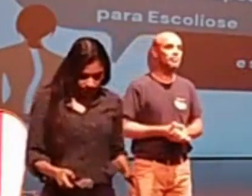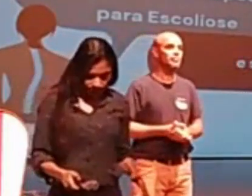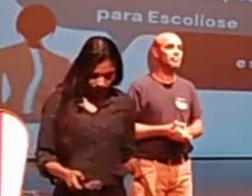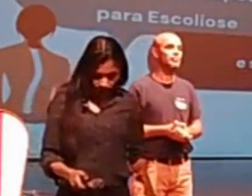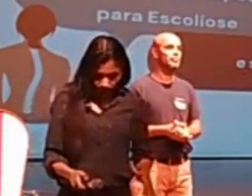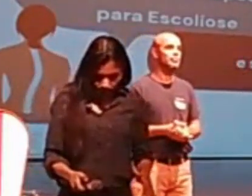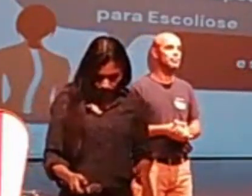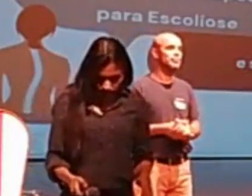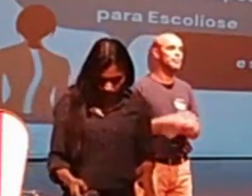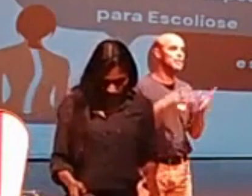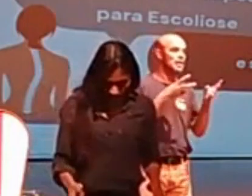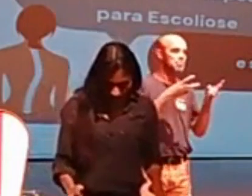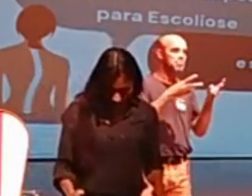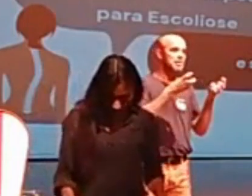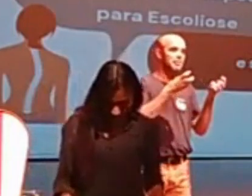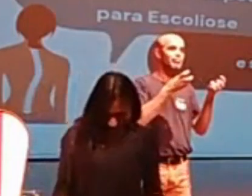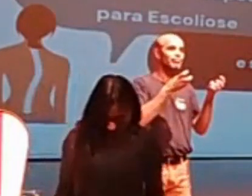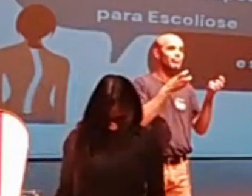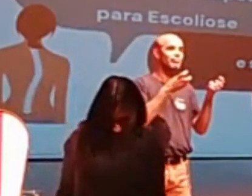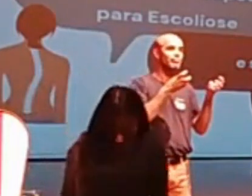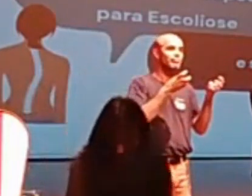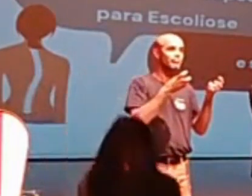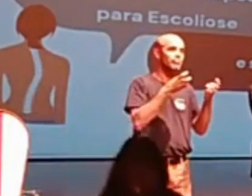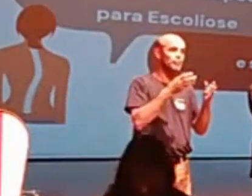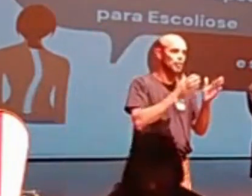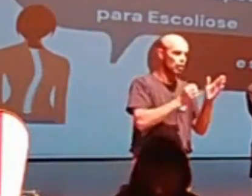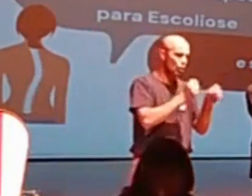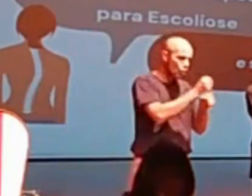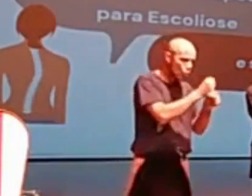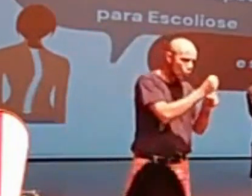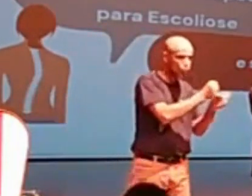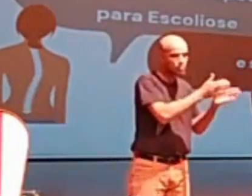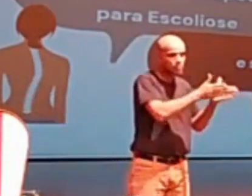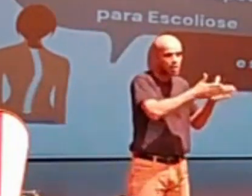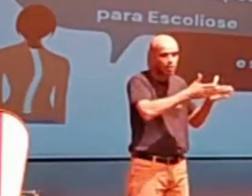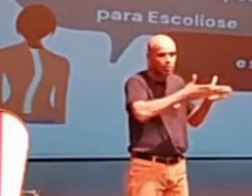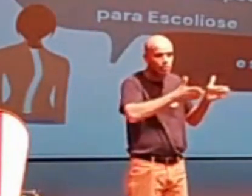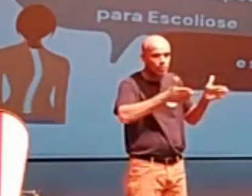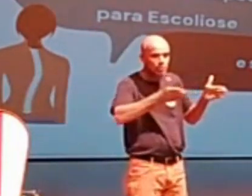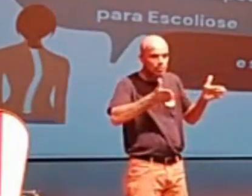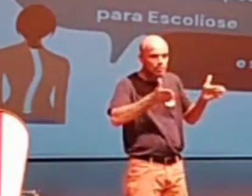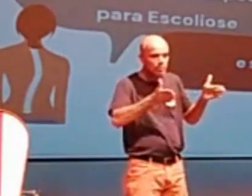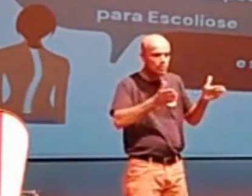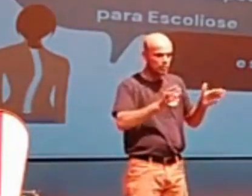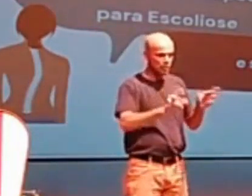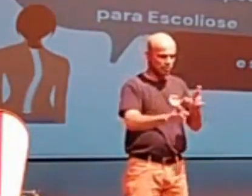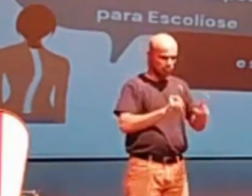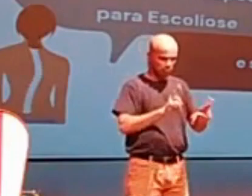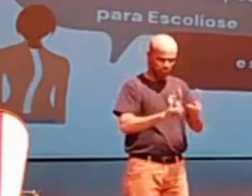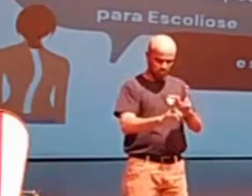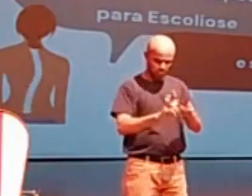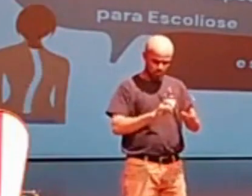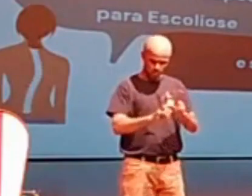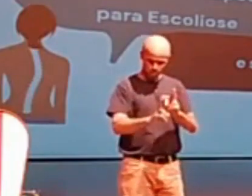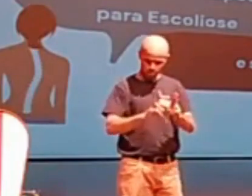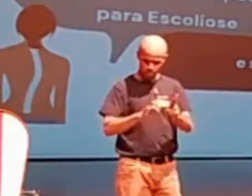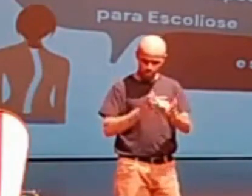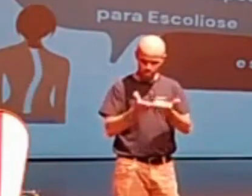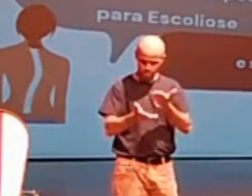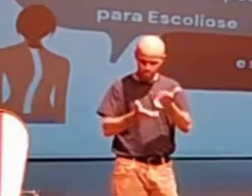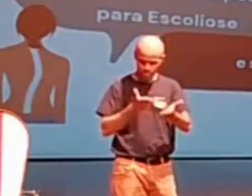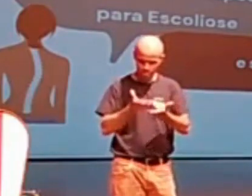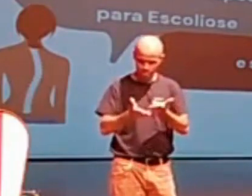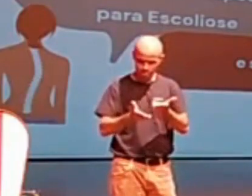Então, eu percebi que à medida que os anos passaram, os resultados que eu esperava do tratamento